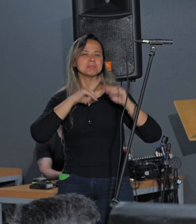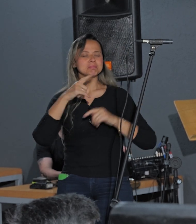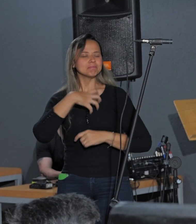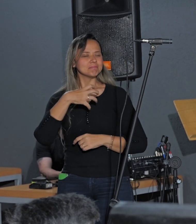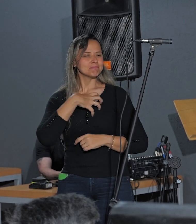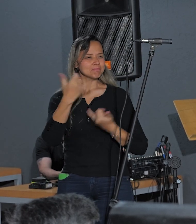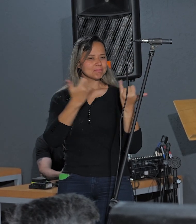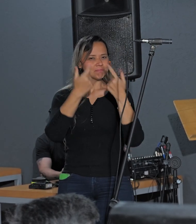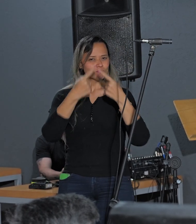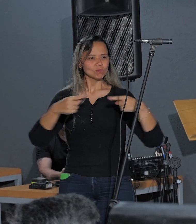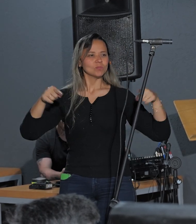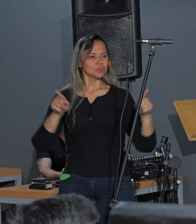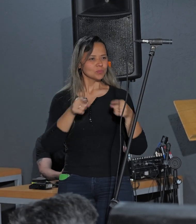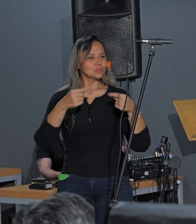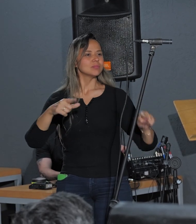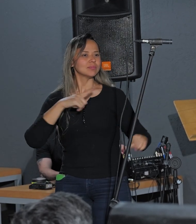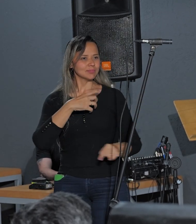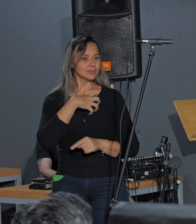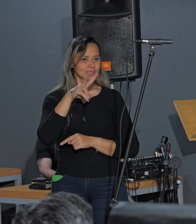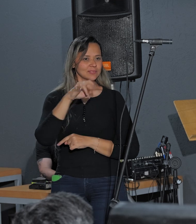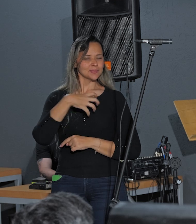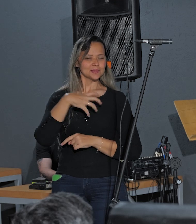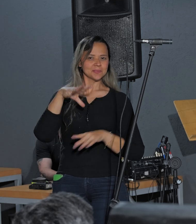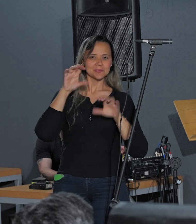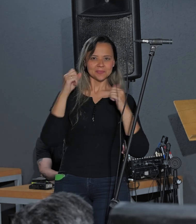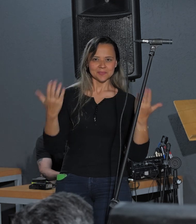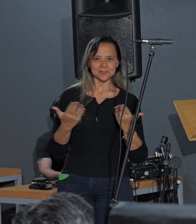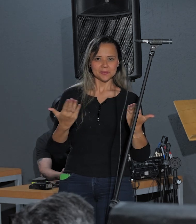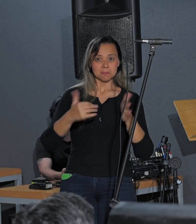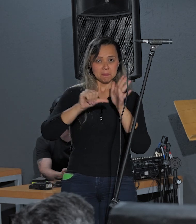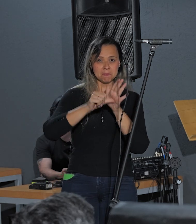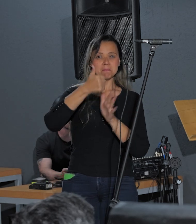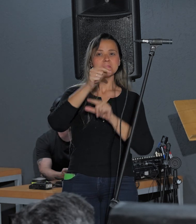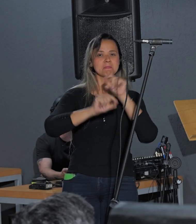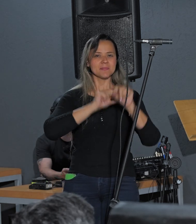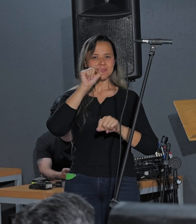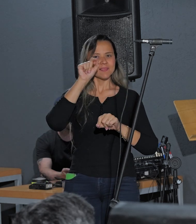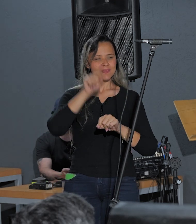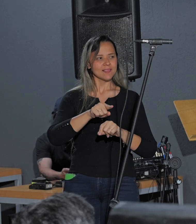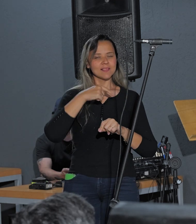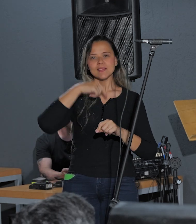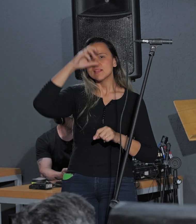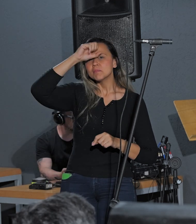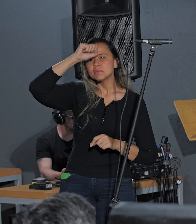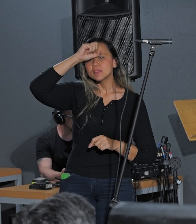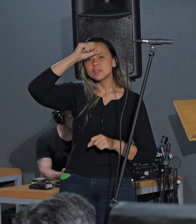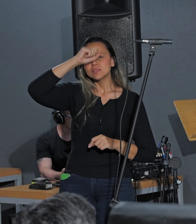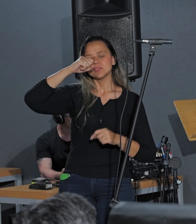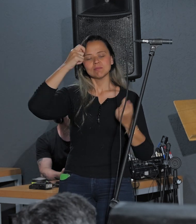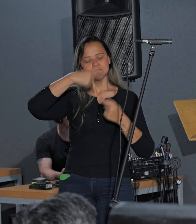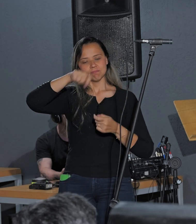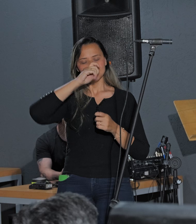ouve em uma orquestra e a gente vai estar ouvindo aqui. A primeira delas é o Aprendiz da